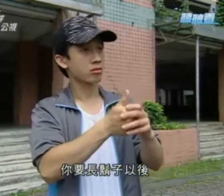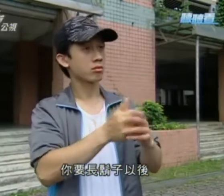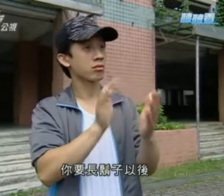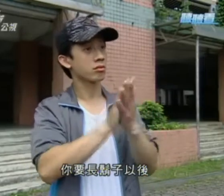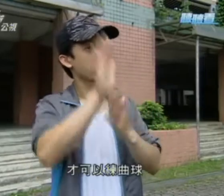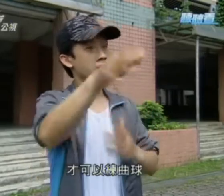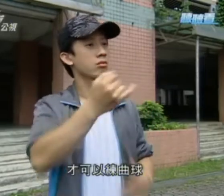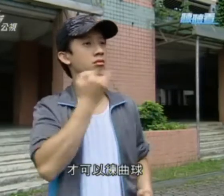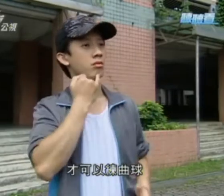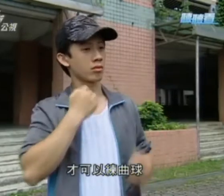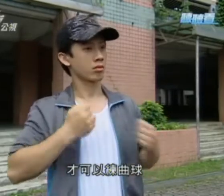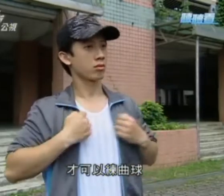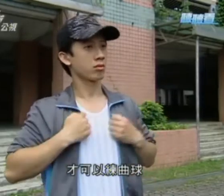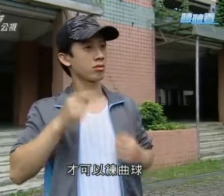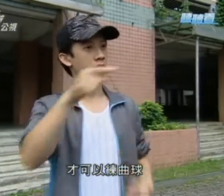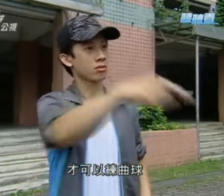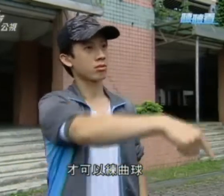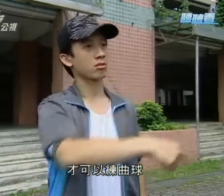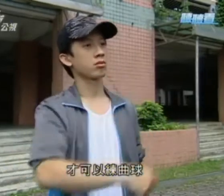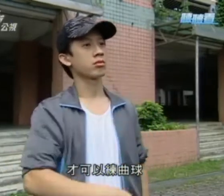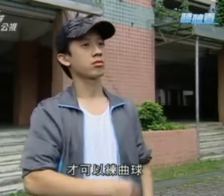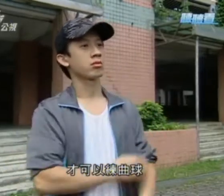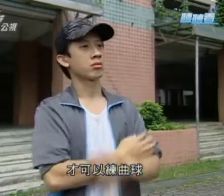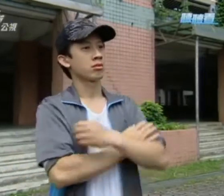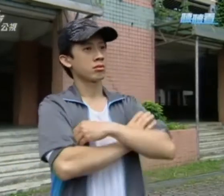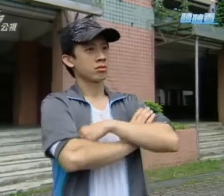后才可以练曲球。